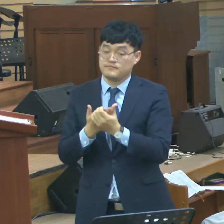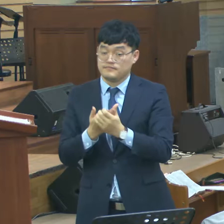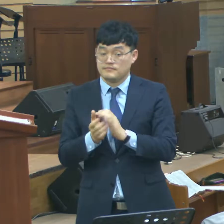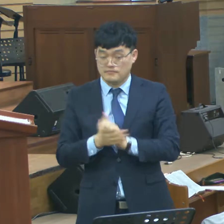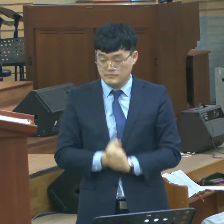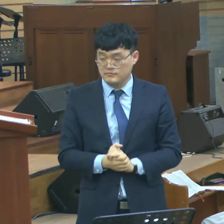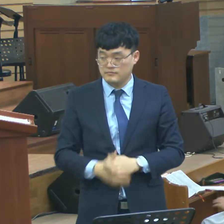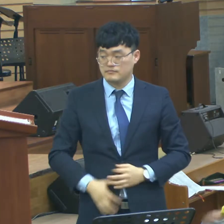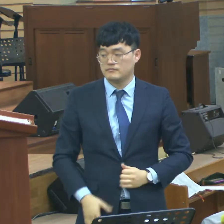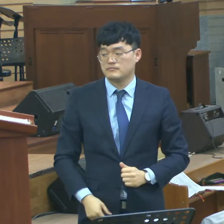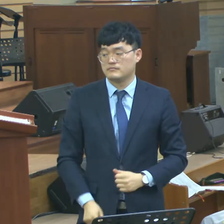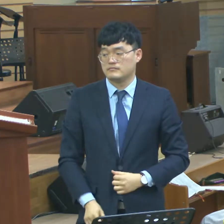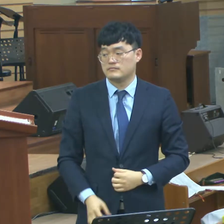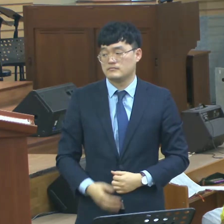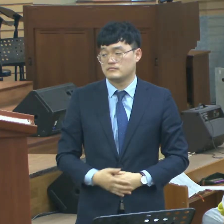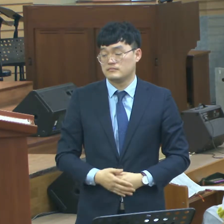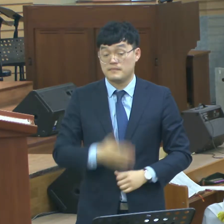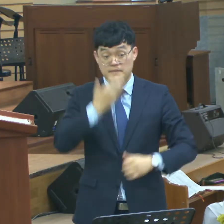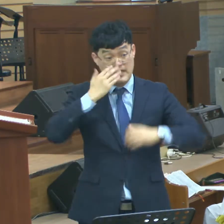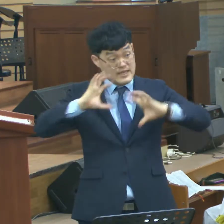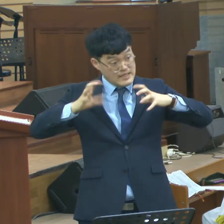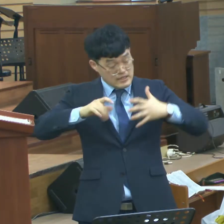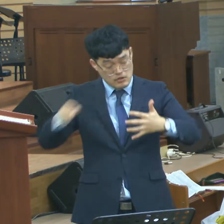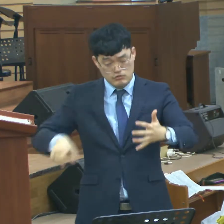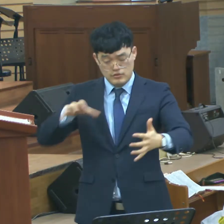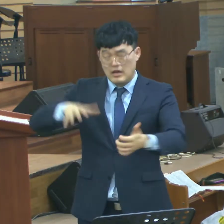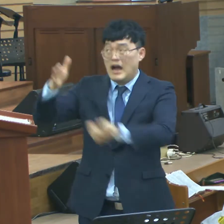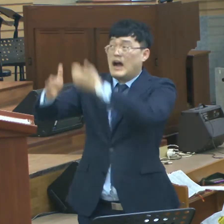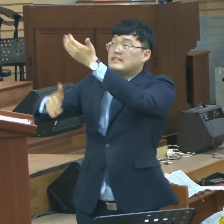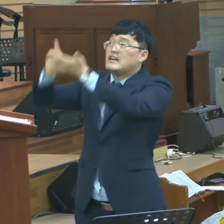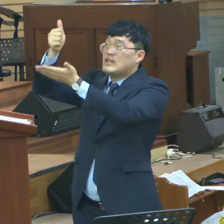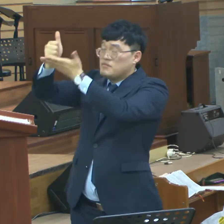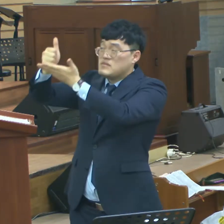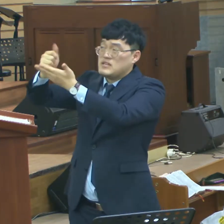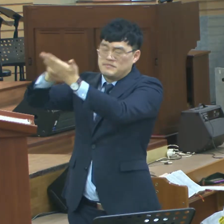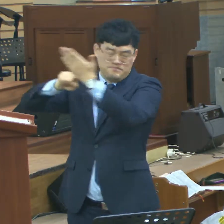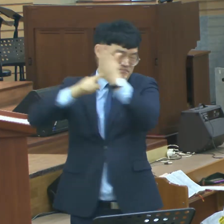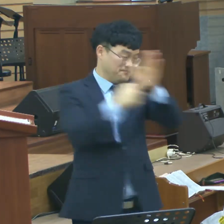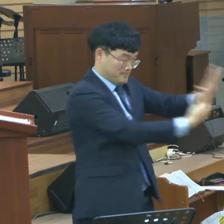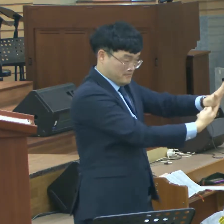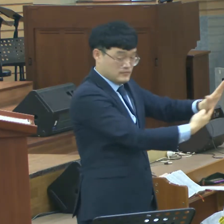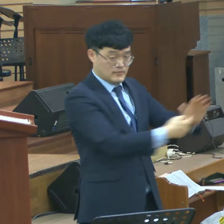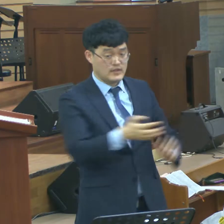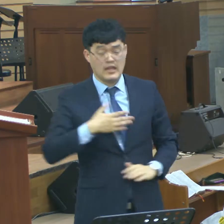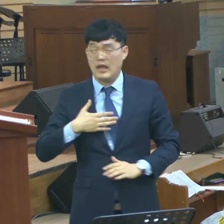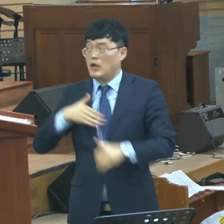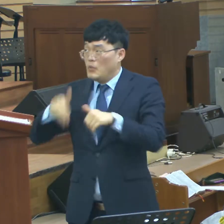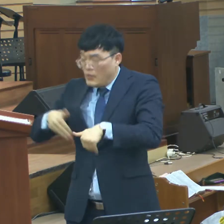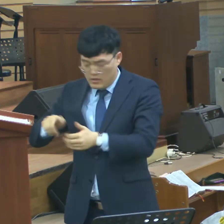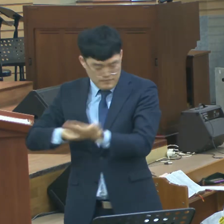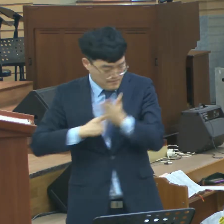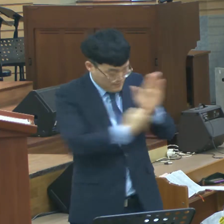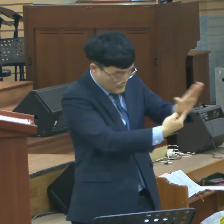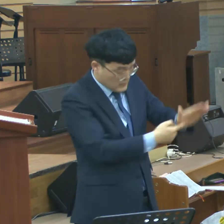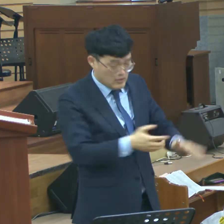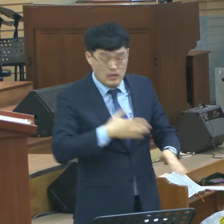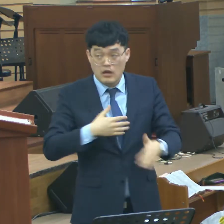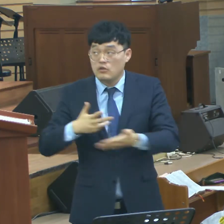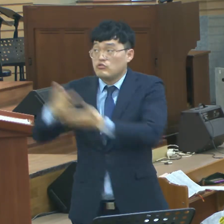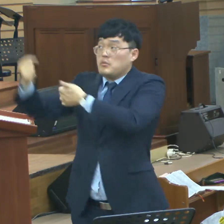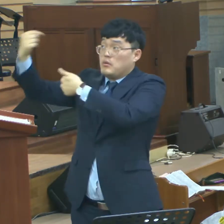하옵소서. 이스라엘 중에 하나님이신 것을 드러내십시오. 제가 주의 종인 것을 드러내십시오. 내가